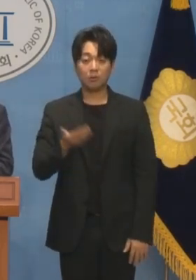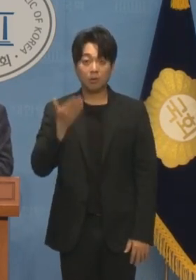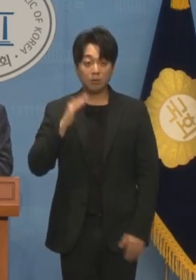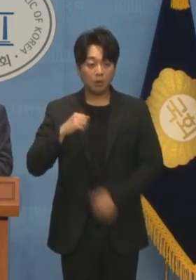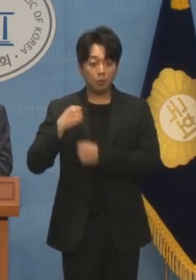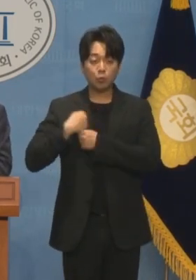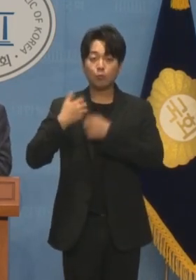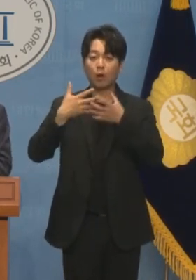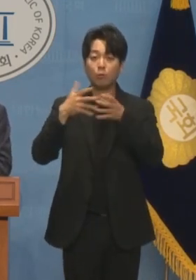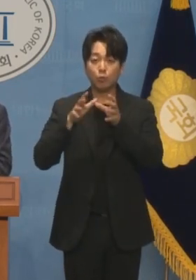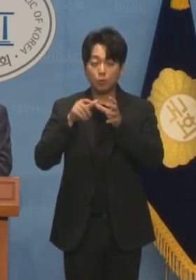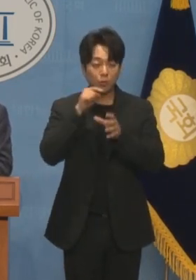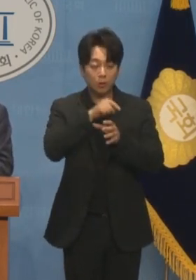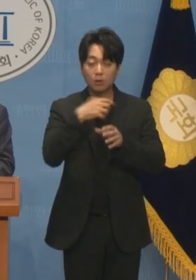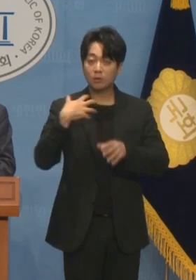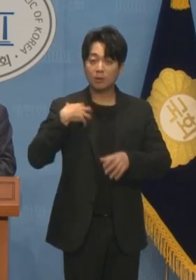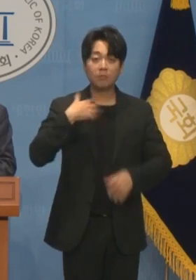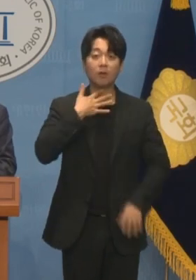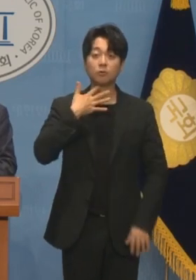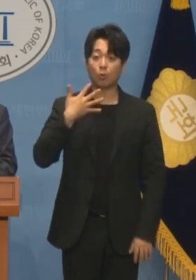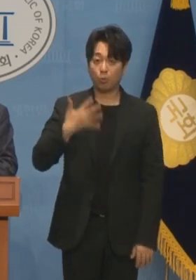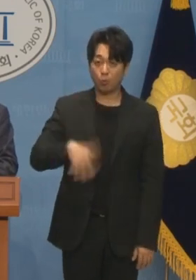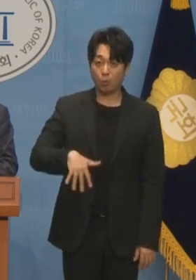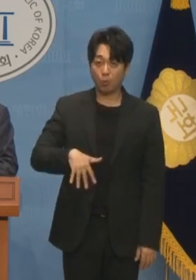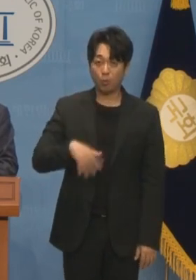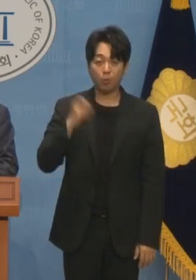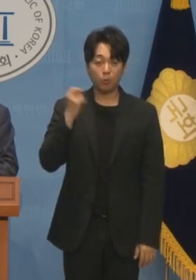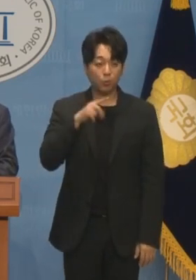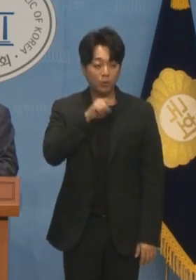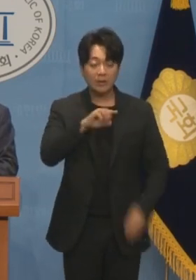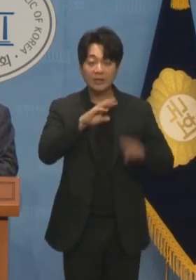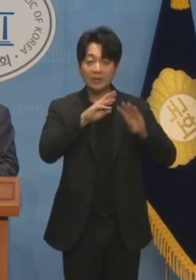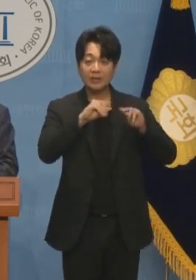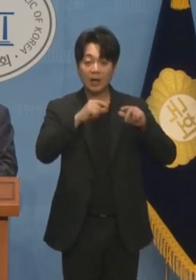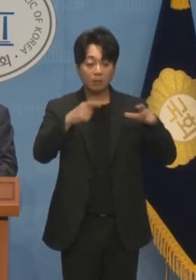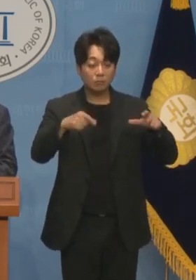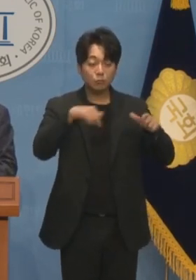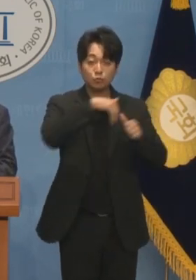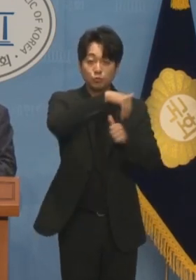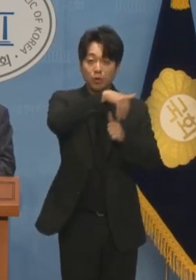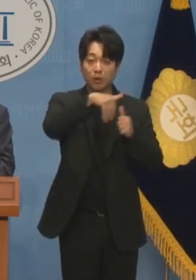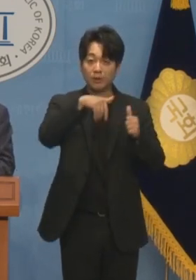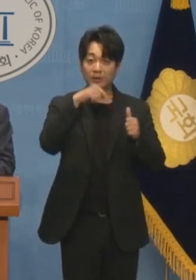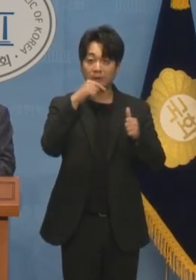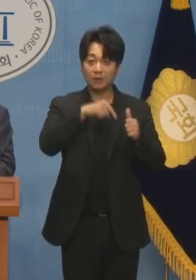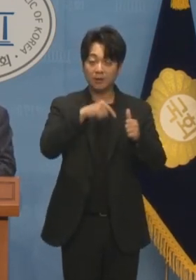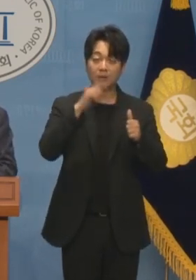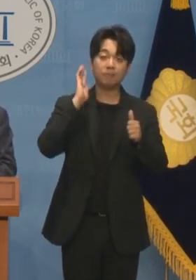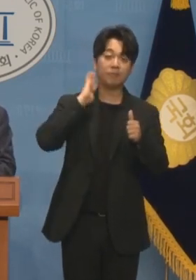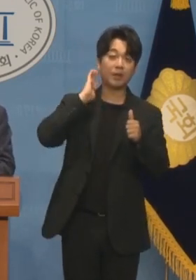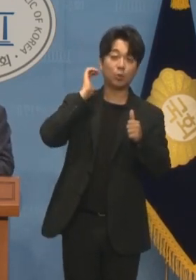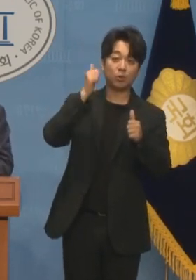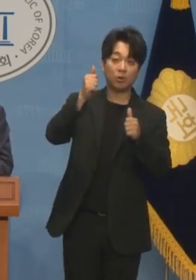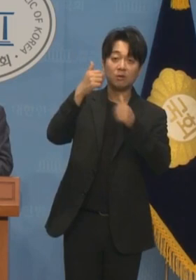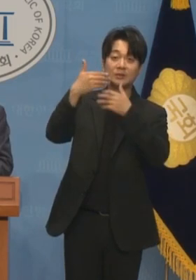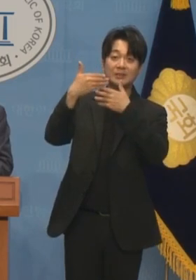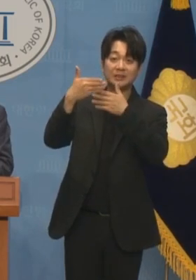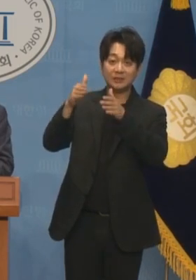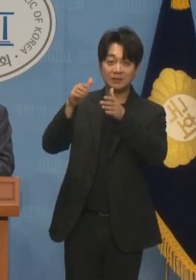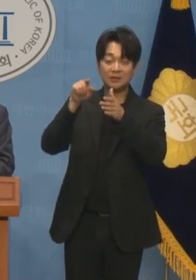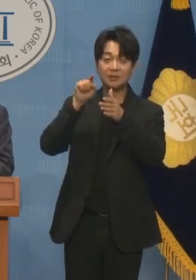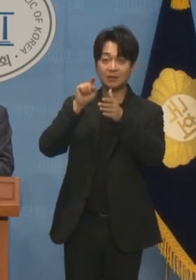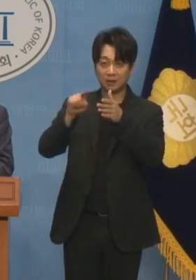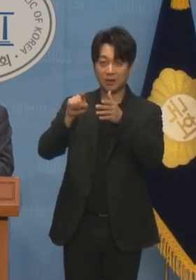기록이 없고, 해당 부지가 국방부에서 대통령실이나 다른 정부